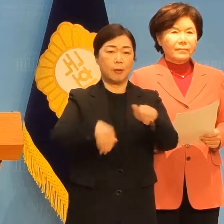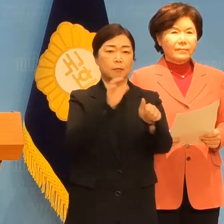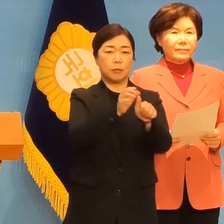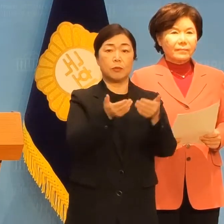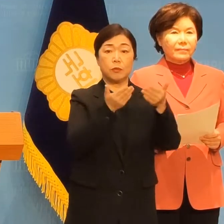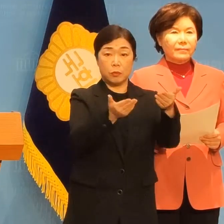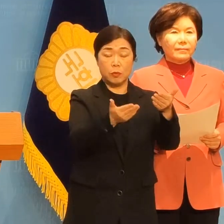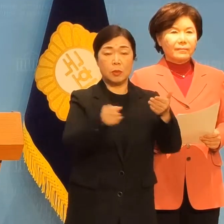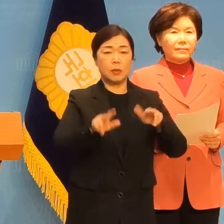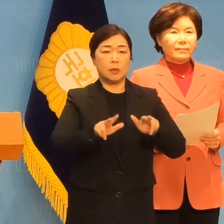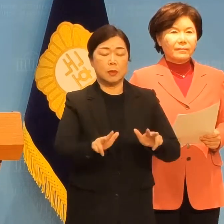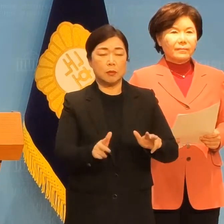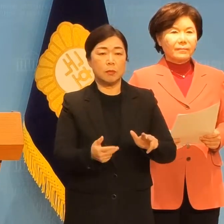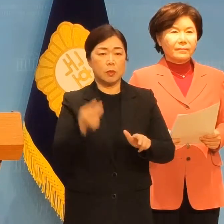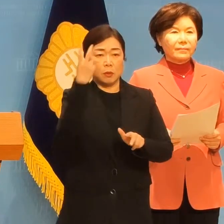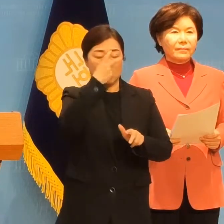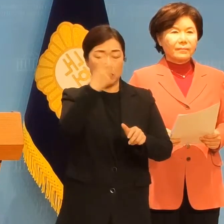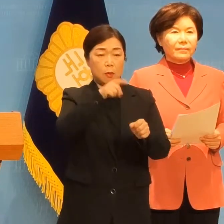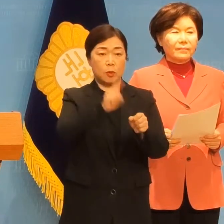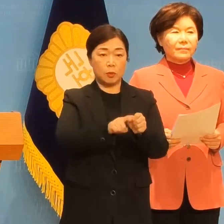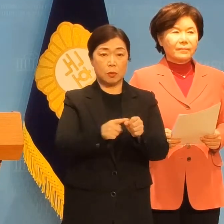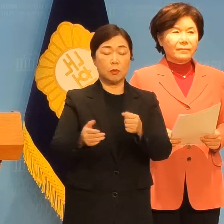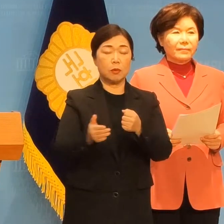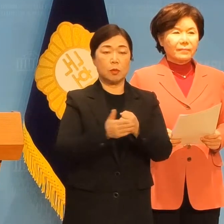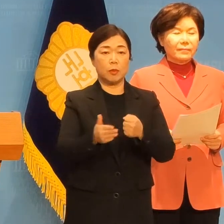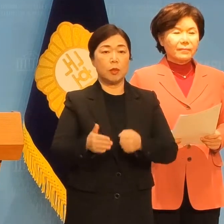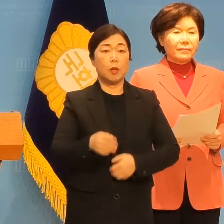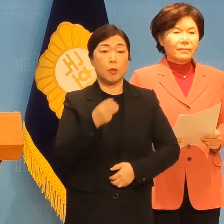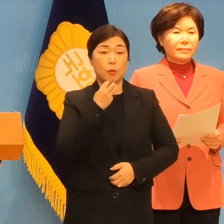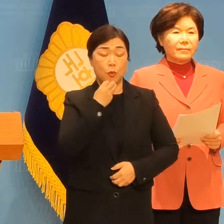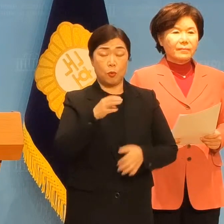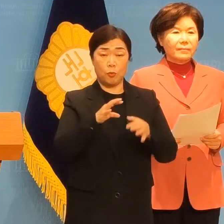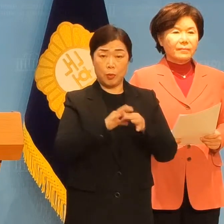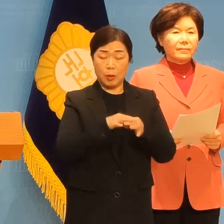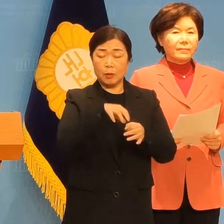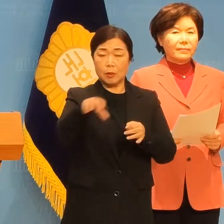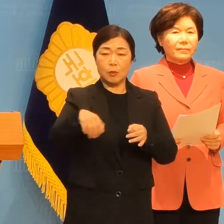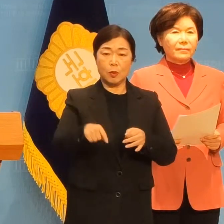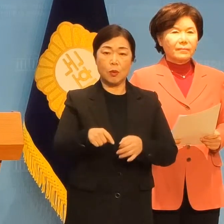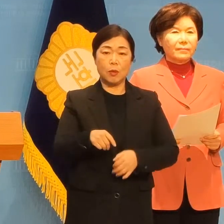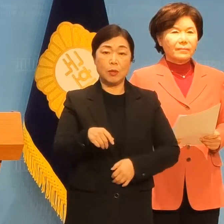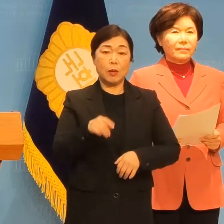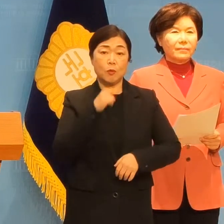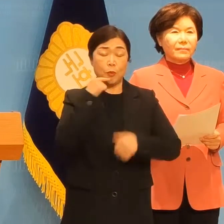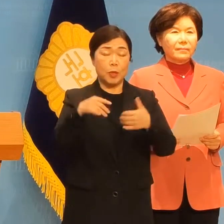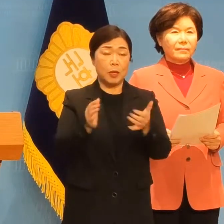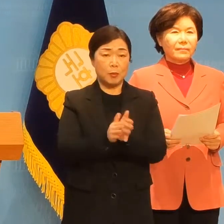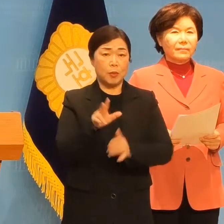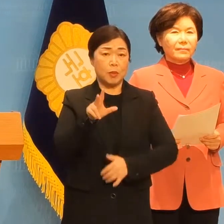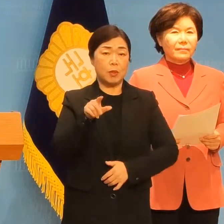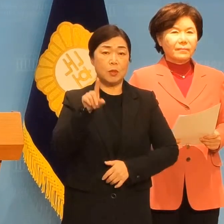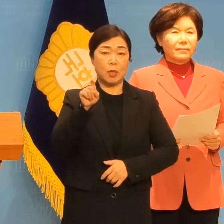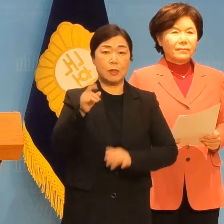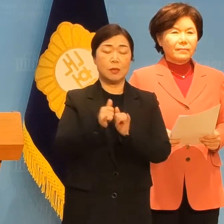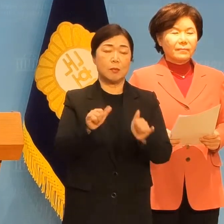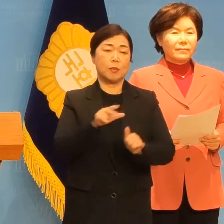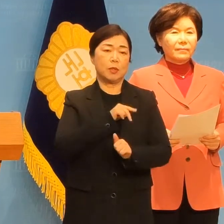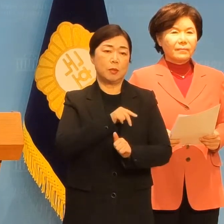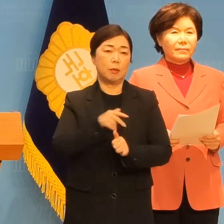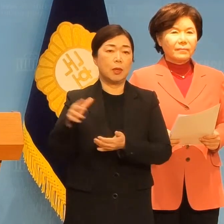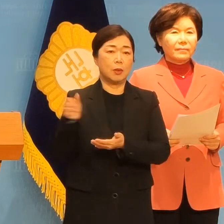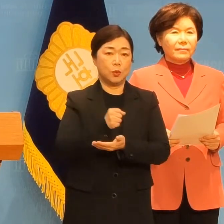즉각적인 선관위의 조사를 촉구하기 위해 서울의 11명 국민의힘 국회의원 일동 전원의 명의로 이 자리에